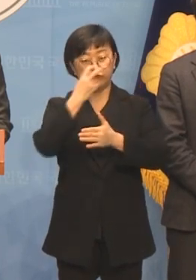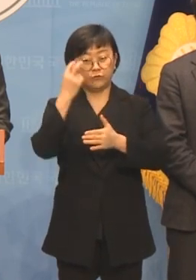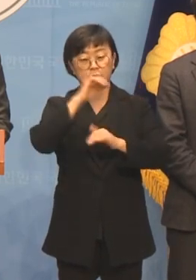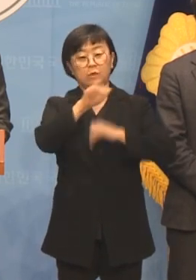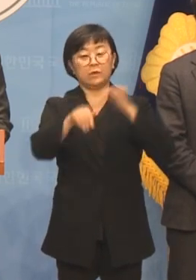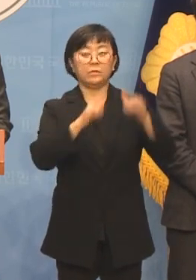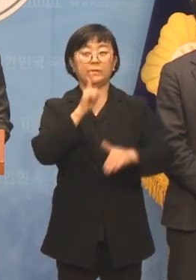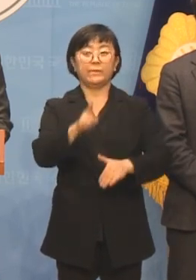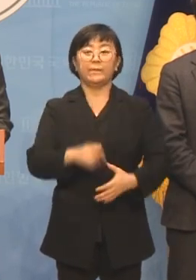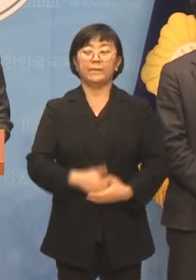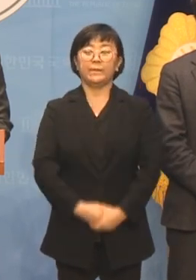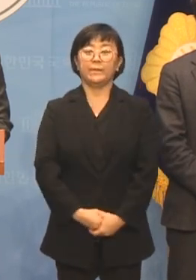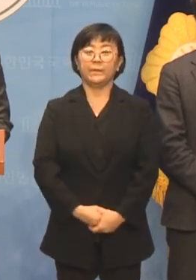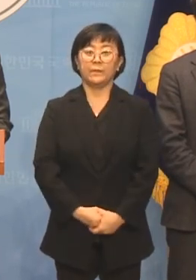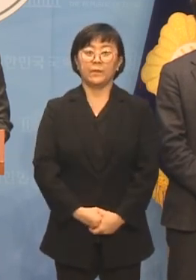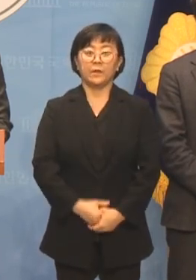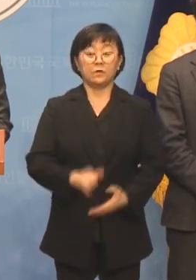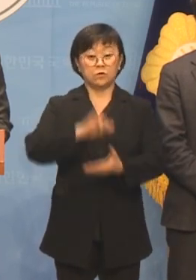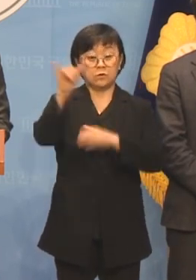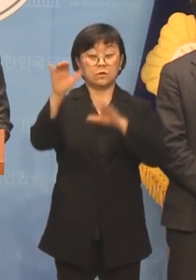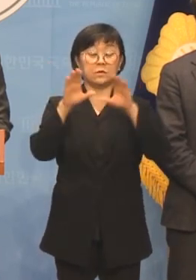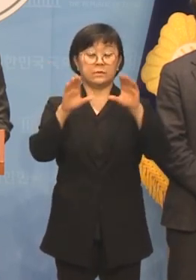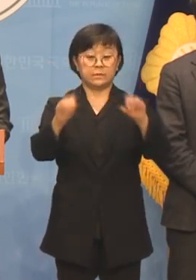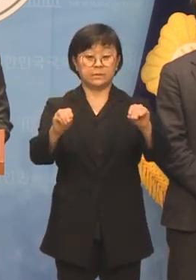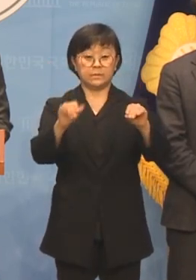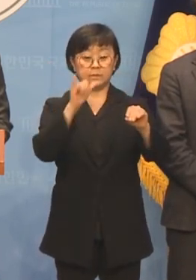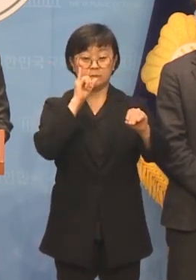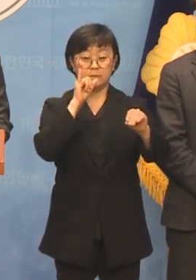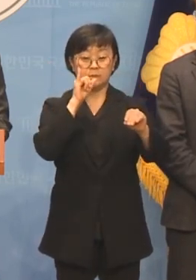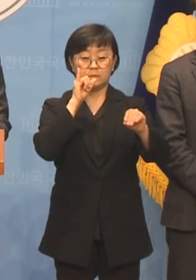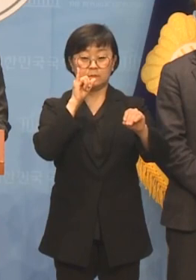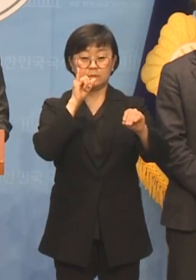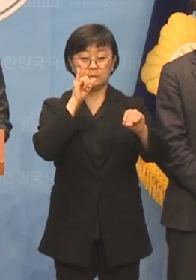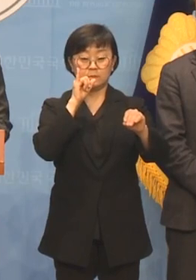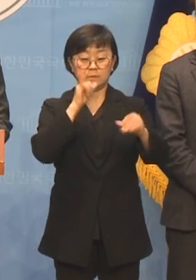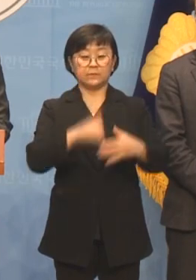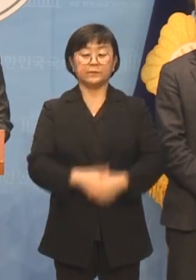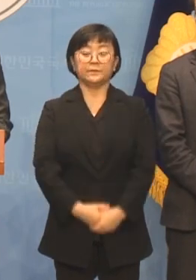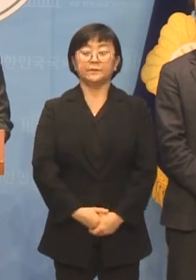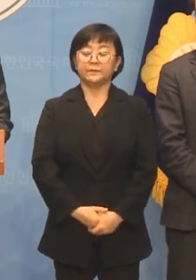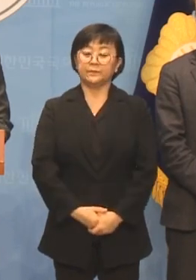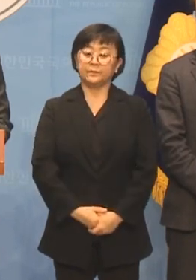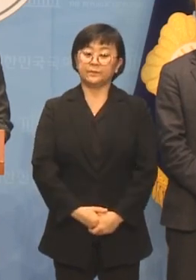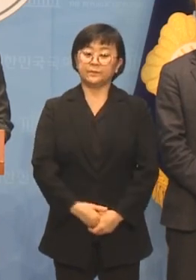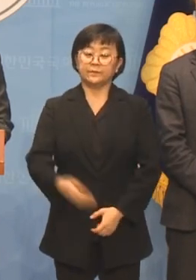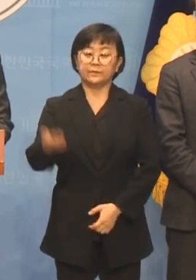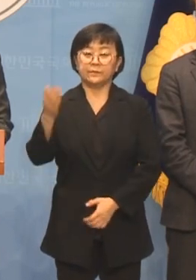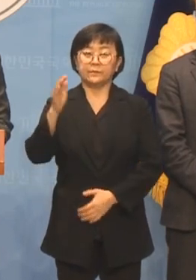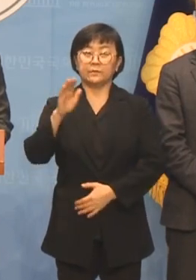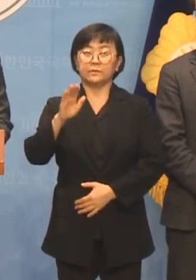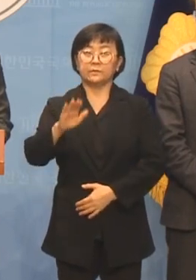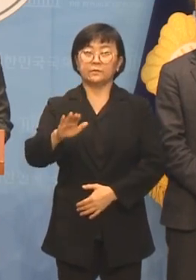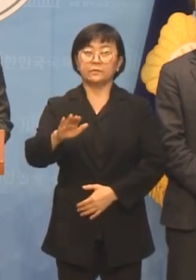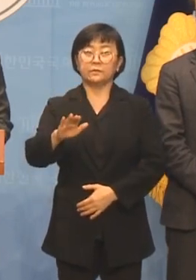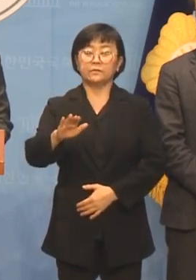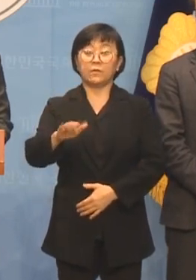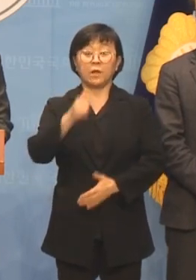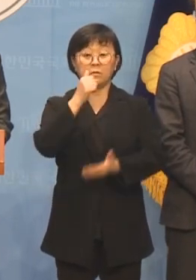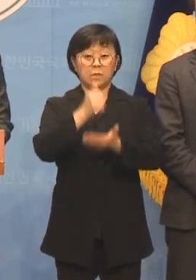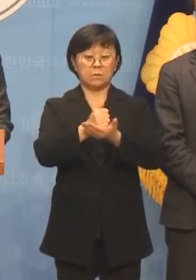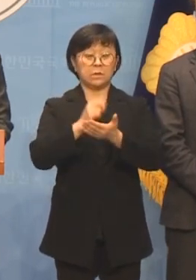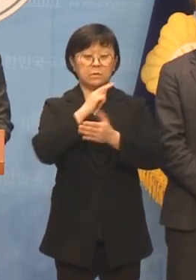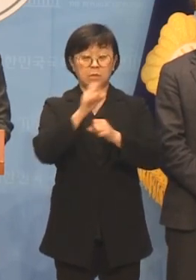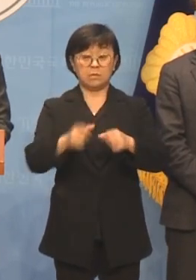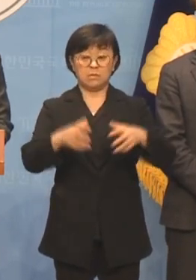관여했다고 적시했고, 출국 금지 조치까지 내려진 것으로 알려졌습니다. 그런데도 날이 갈수록 범죄